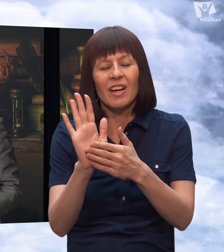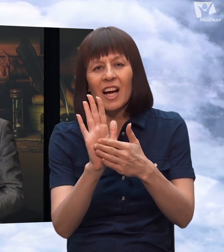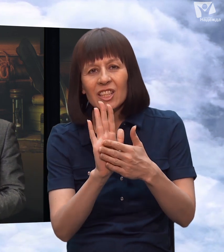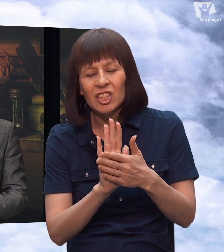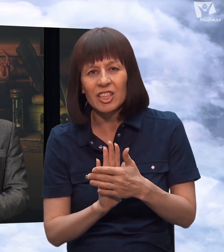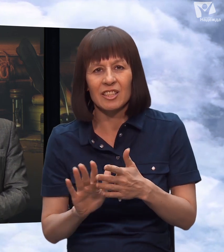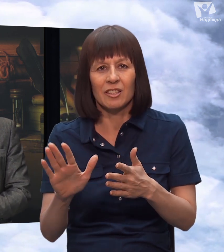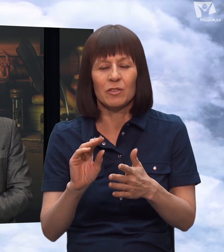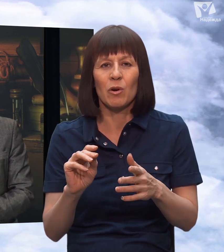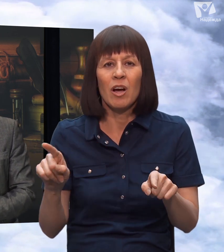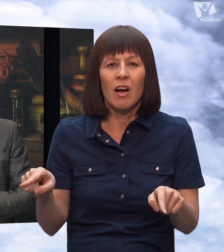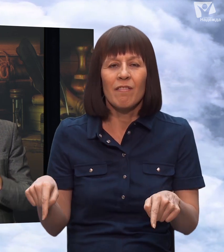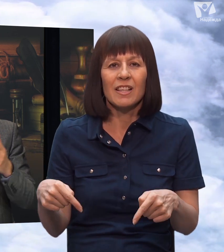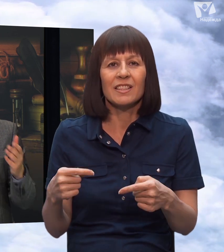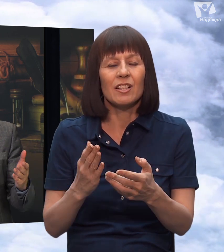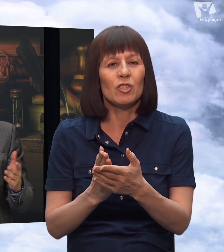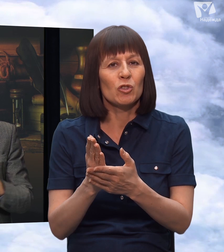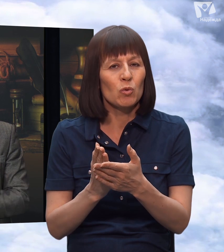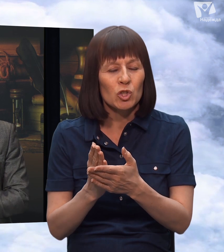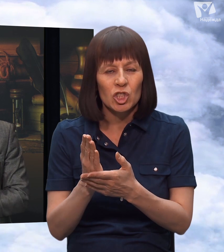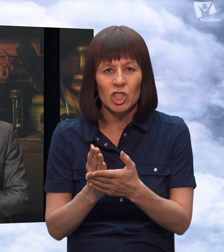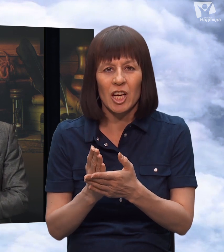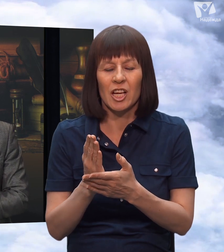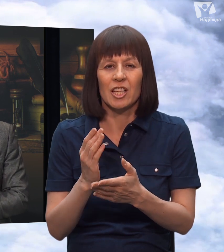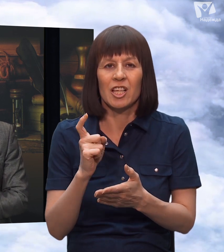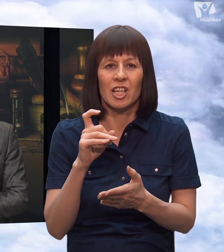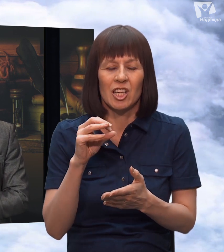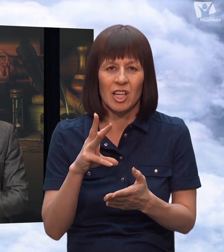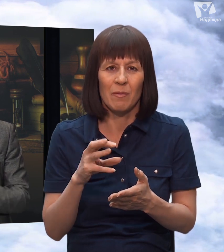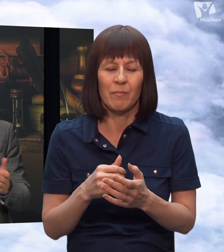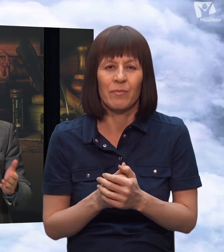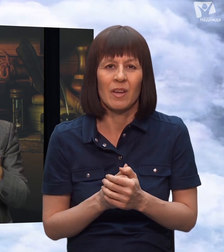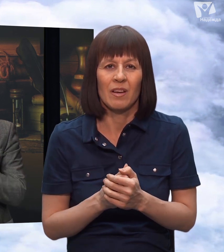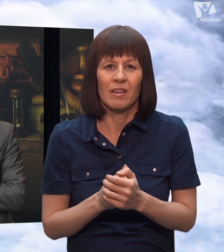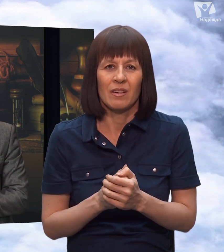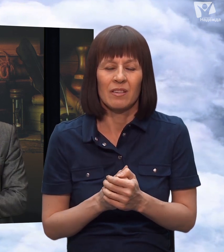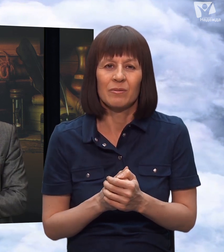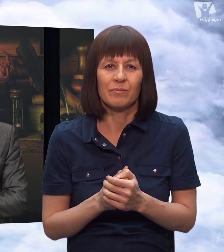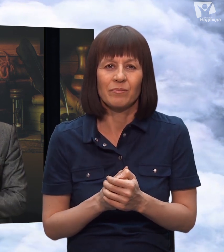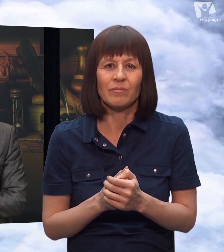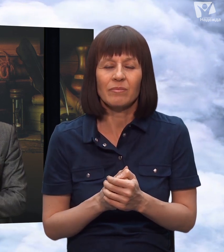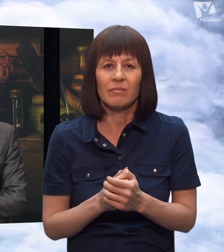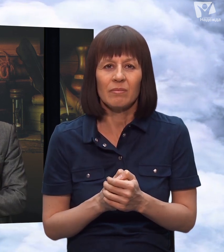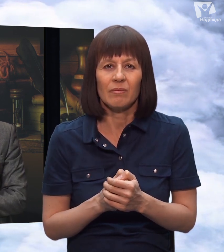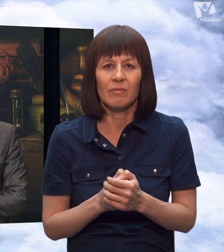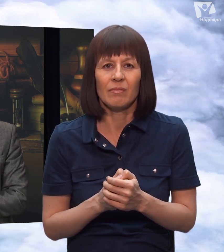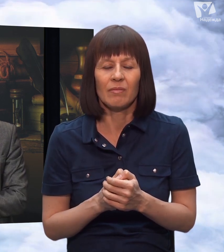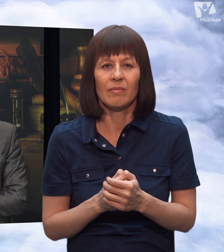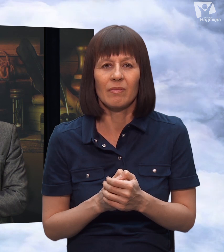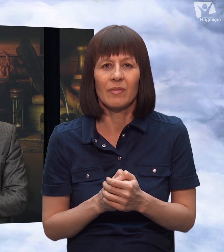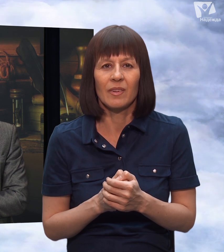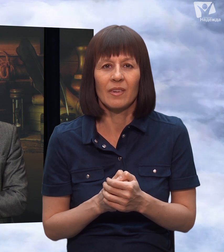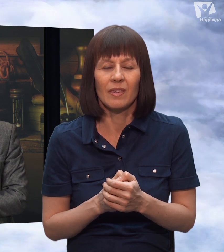восемнадцатый год царствования если он 31 год царствует восемнадцатый год это больше половины уже его